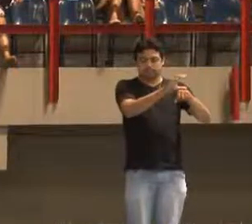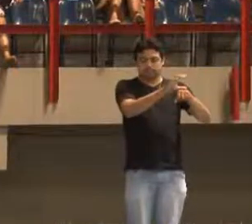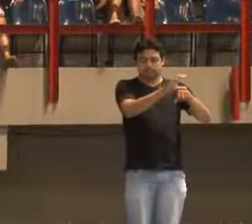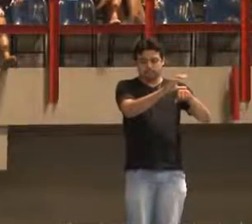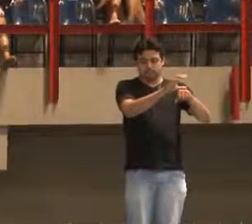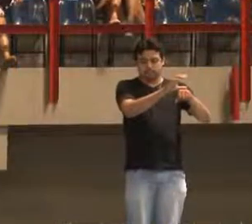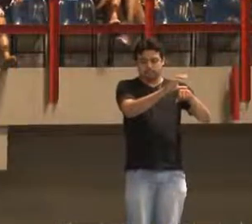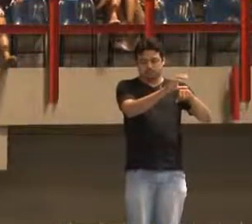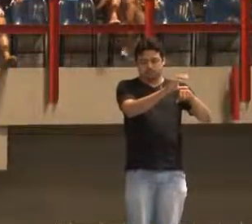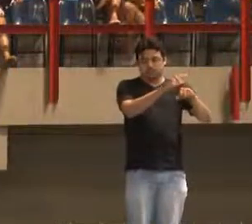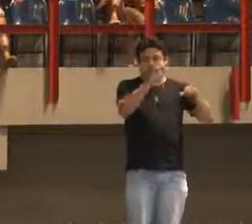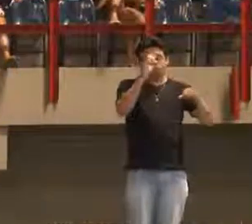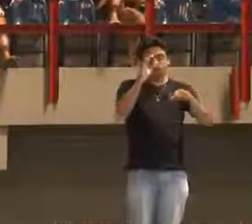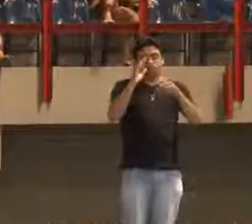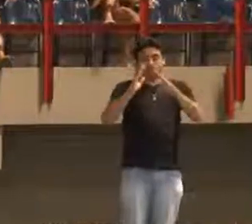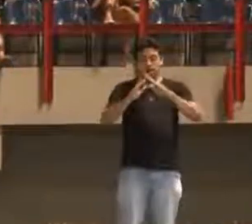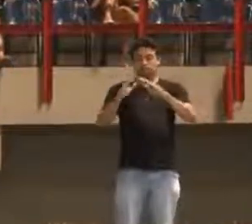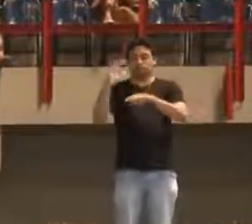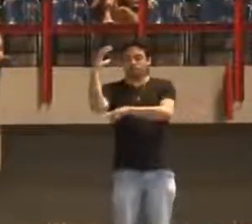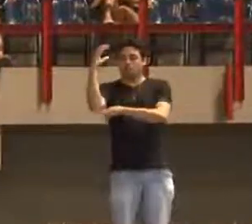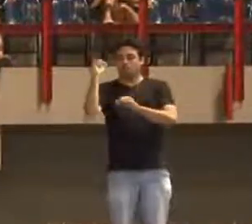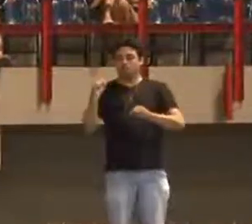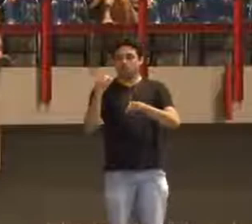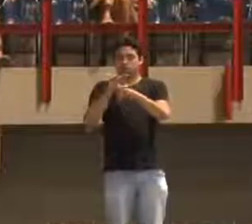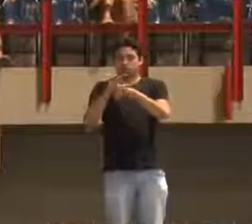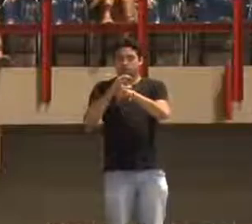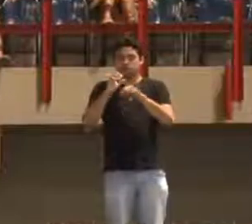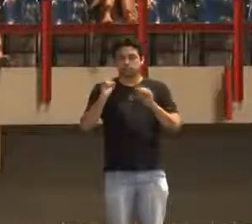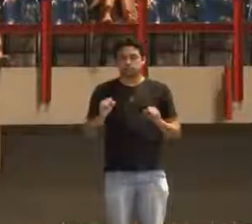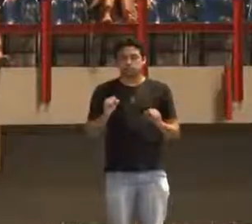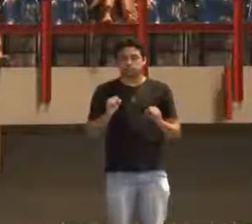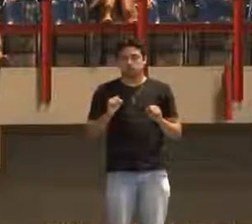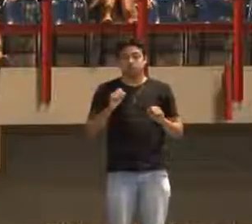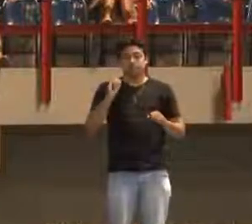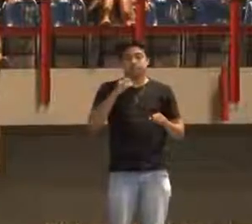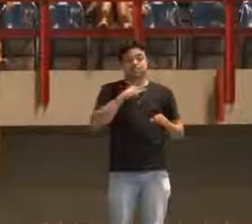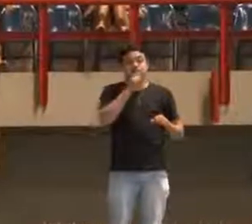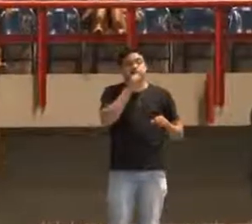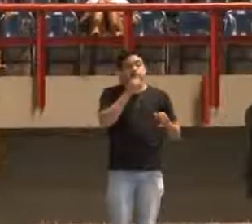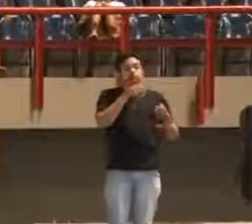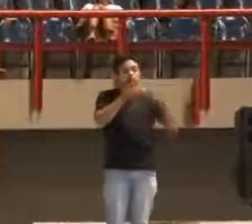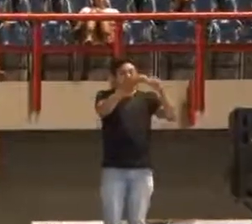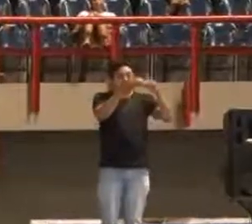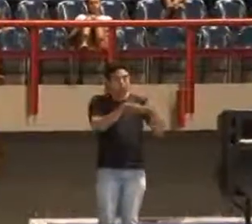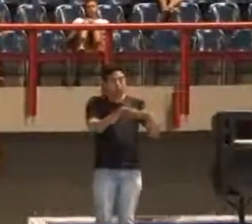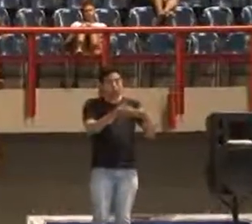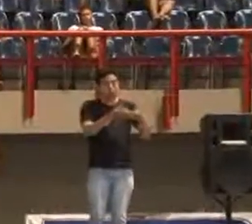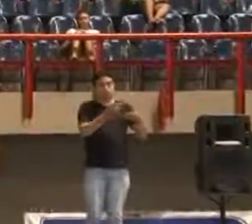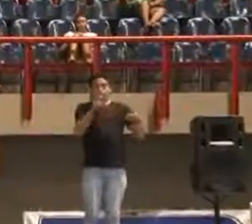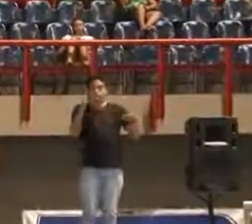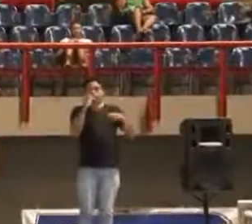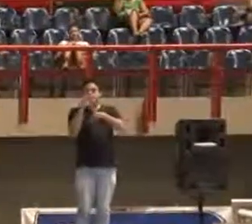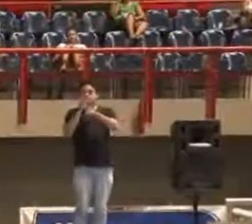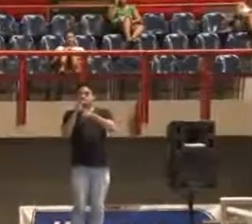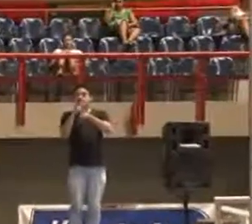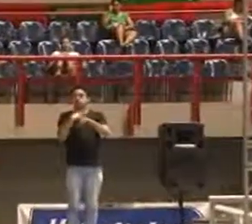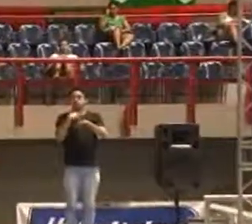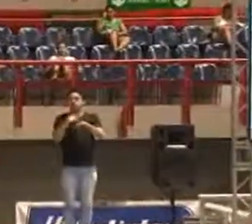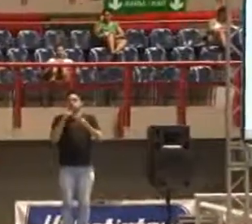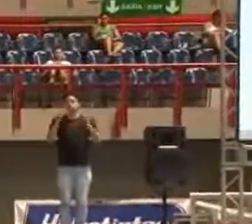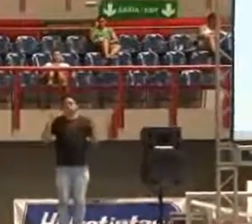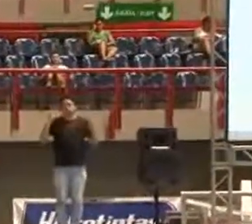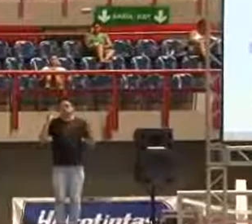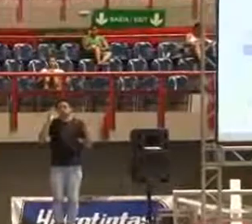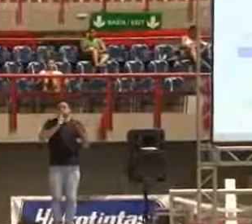a casa ou a palmeira podem ser cinza? Não, se o fundo da garrafa for cinza, você não pode pintar mais nada de cinza, porque senão não aparece,